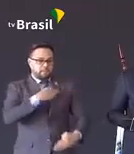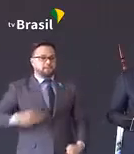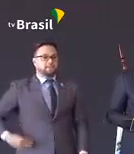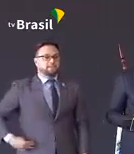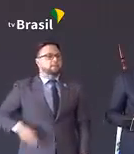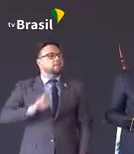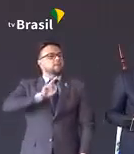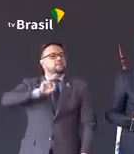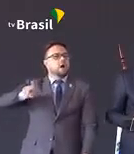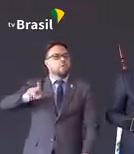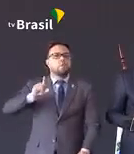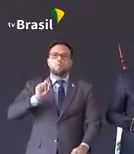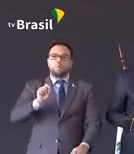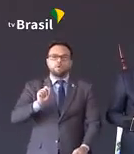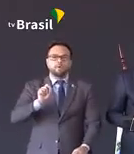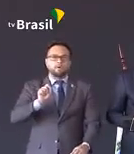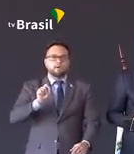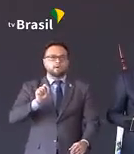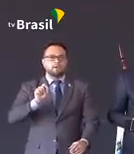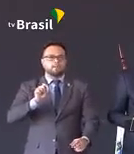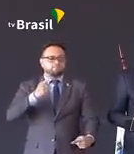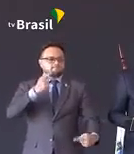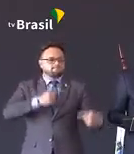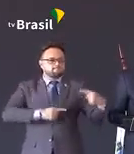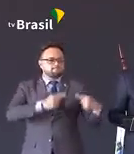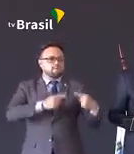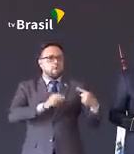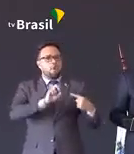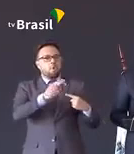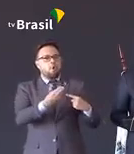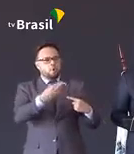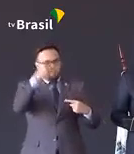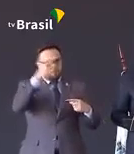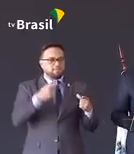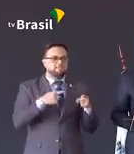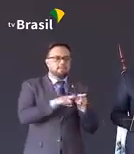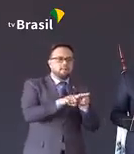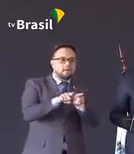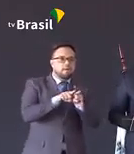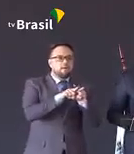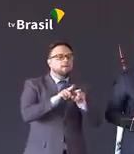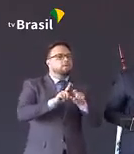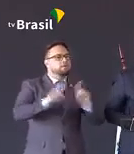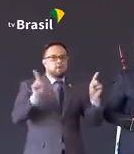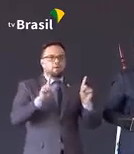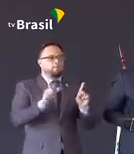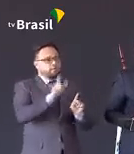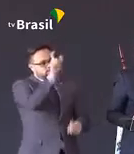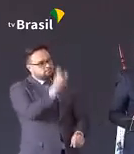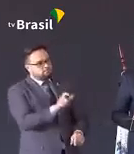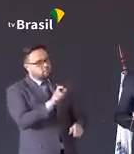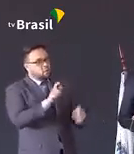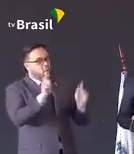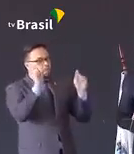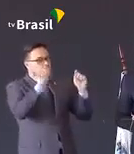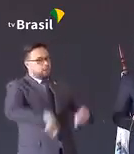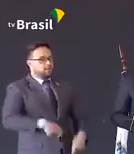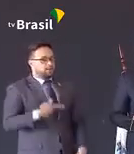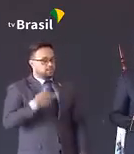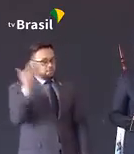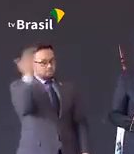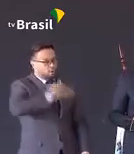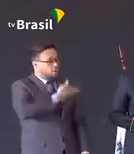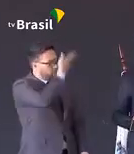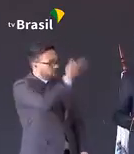critério político ou por apadrinhamento, mas por critério de competência. Como temos aqui o ministro da